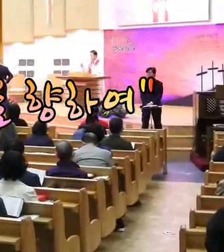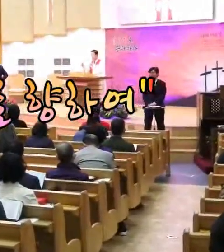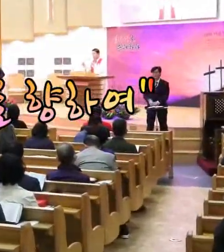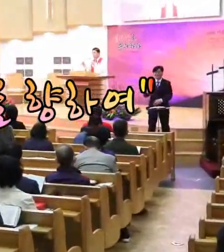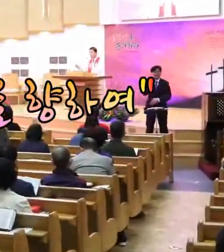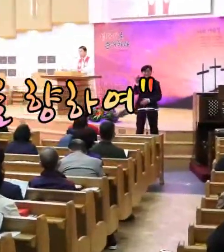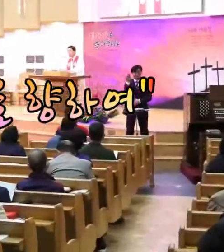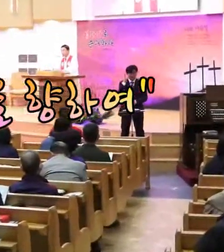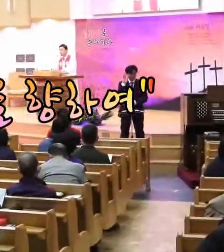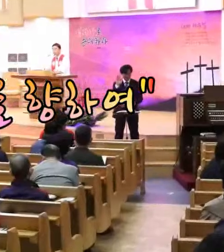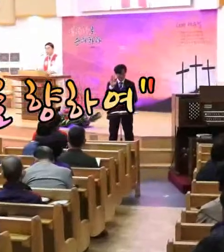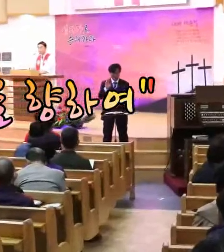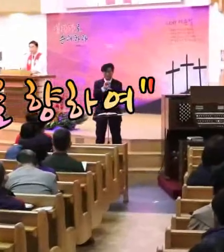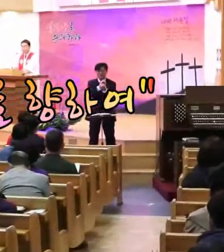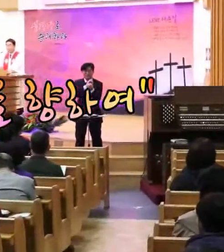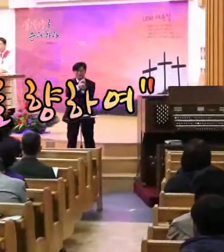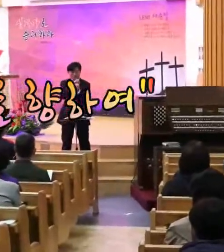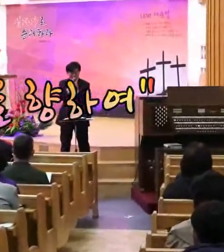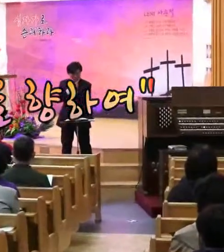요즘 꽃이 많이 피고 있죠?